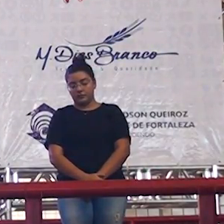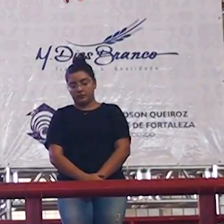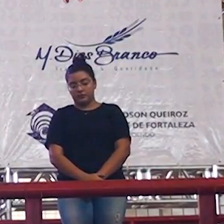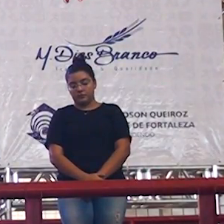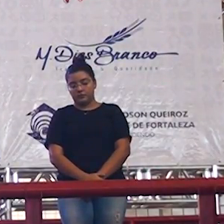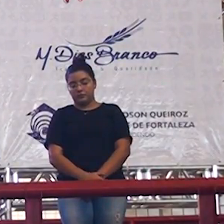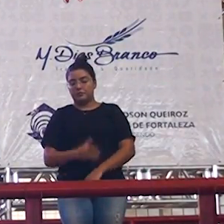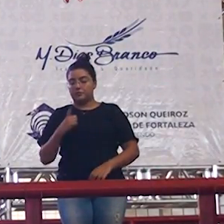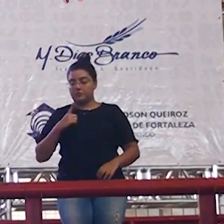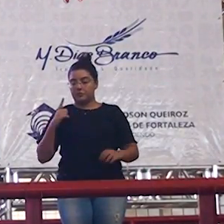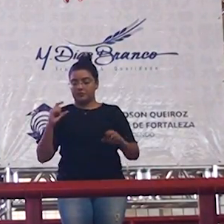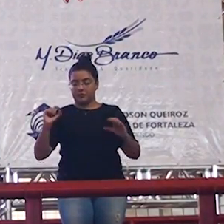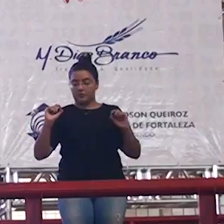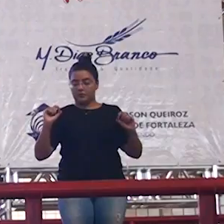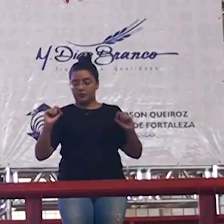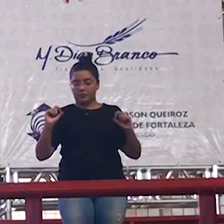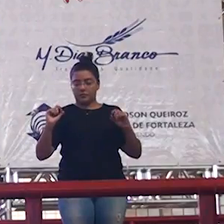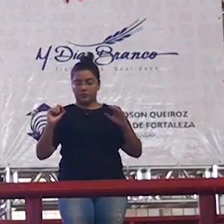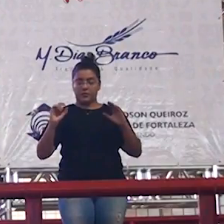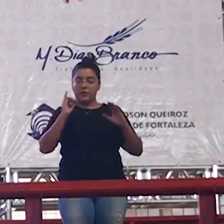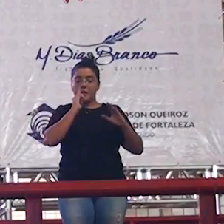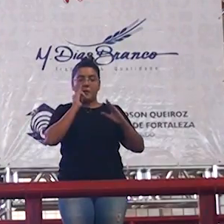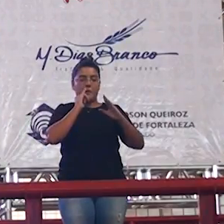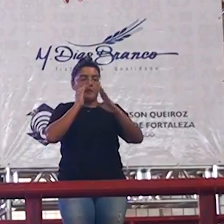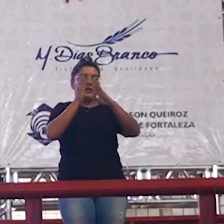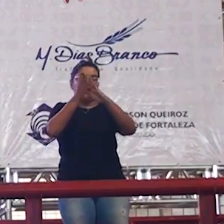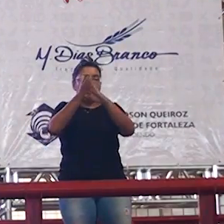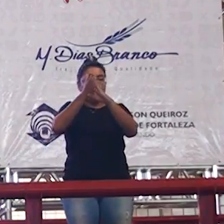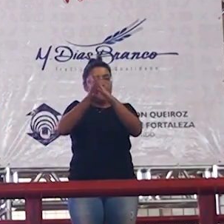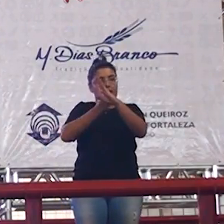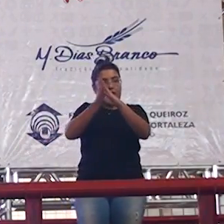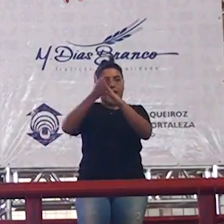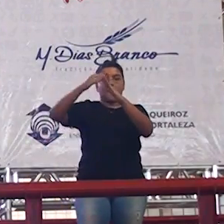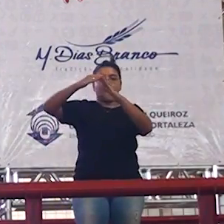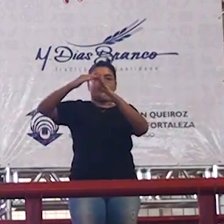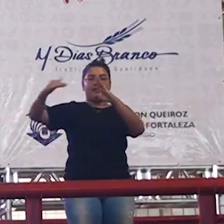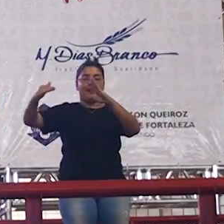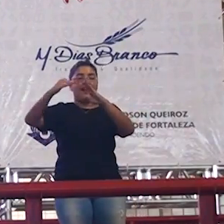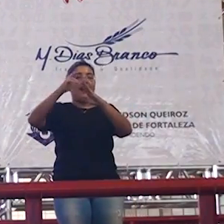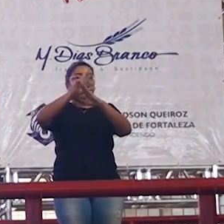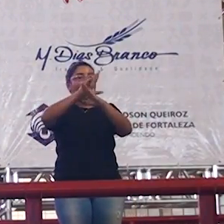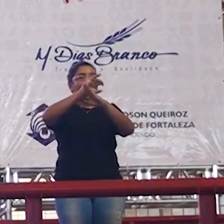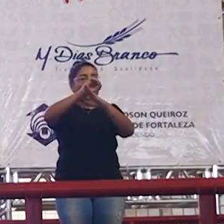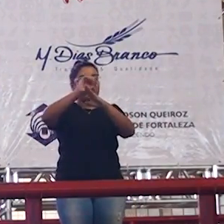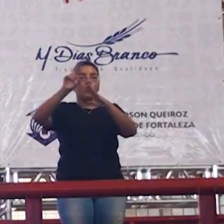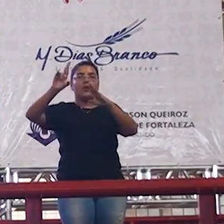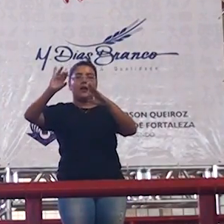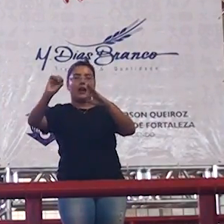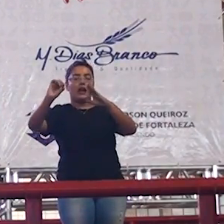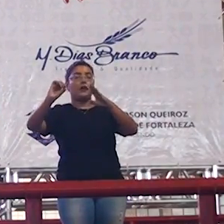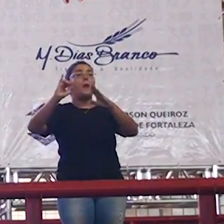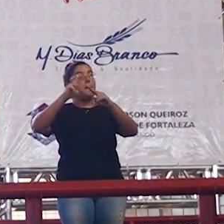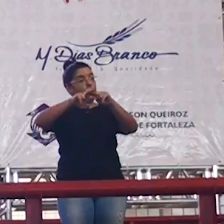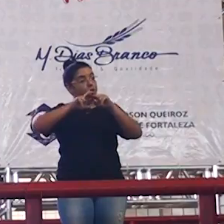os lados, que justamente são os raios, por isso que vai ficar 10 vezes